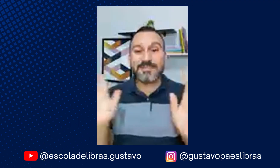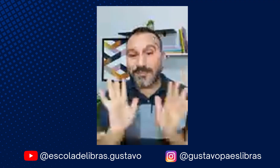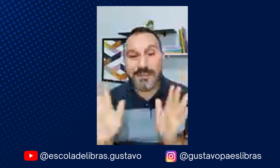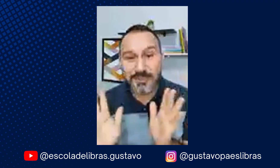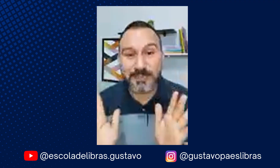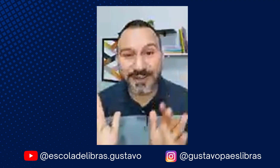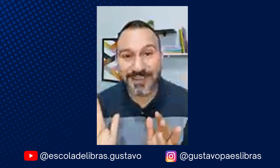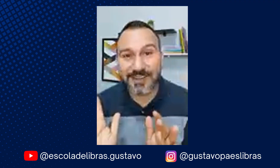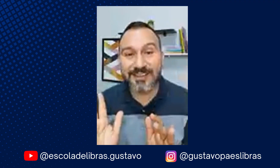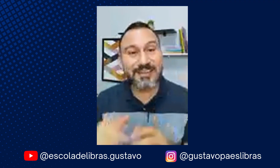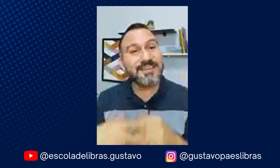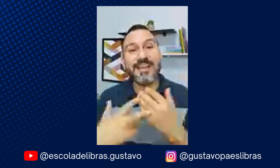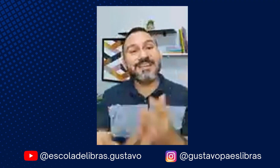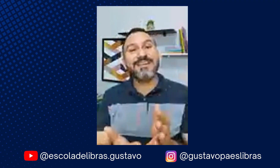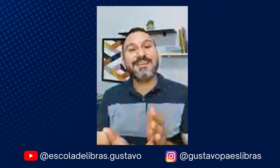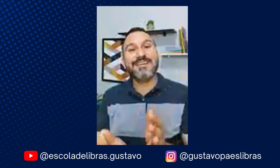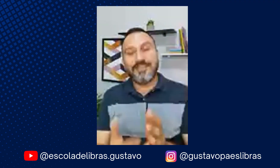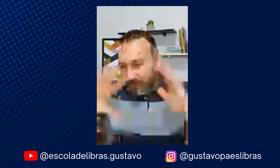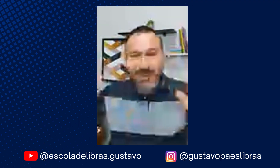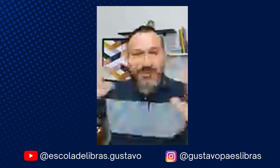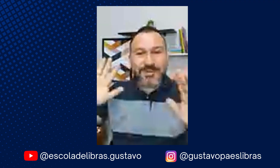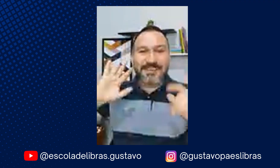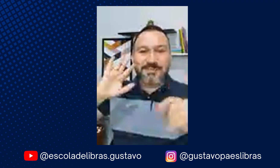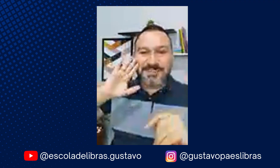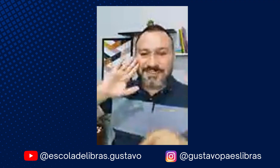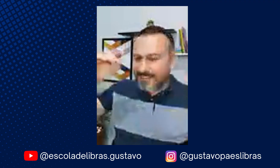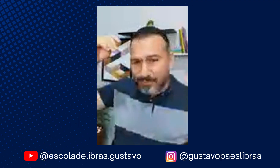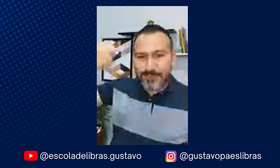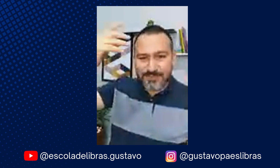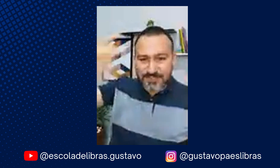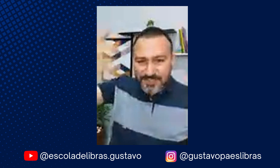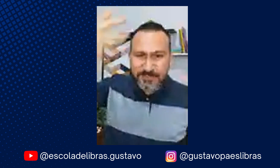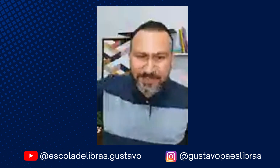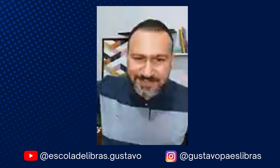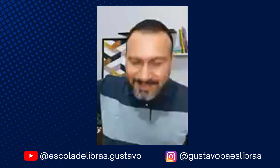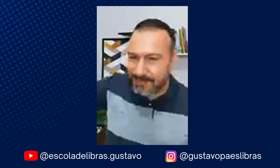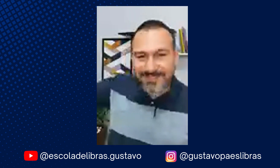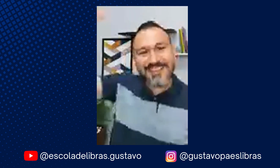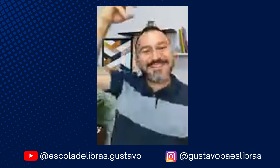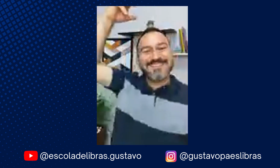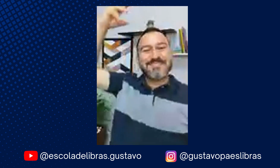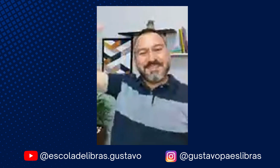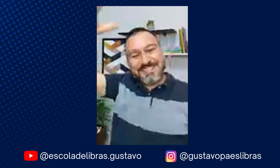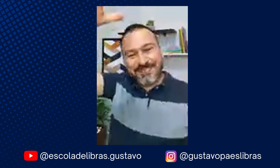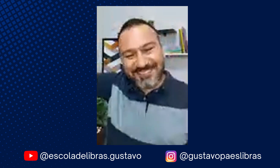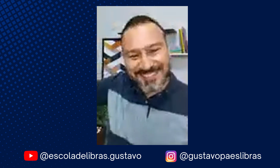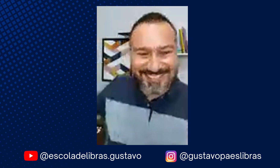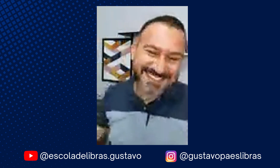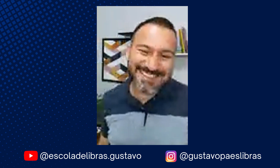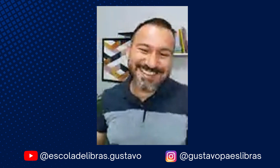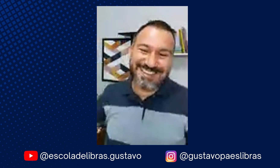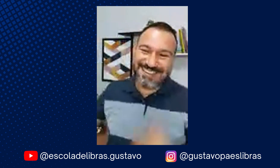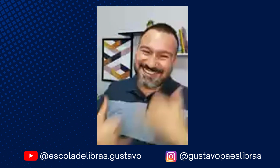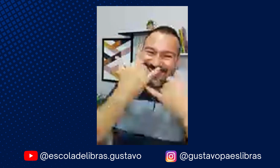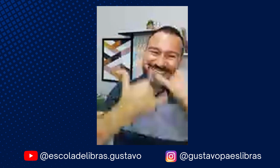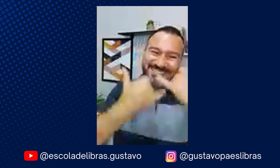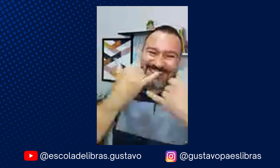Pronto, você faz isso para ele e aí qualquer coisa que ele precisar, inclusive dinheiro emprestado, ele vai pedir para